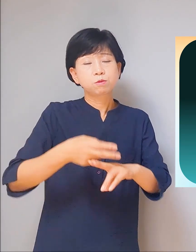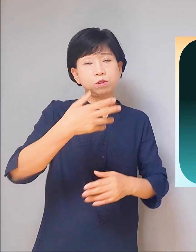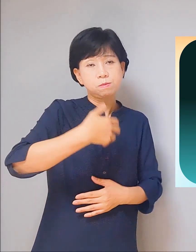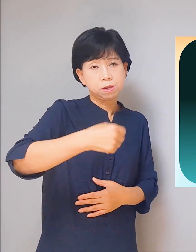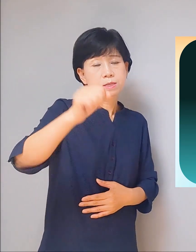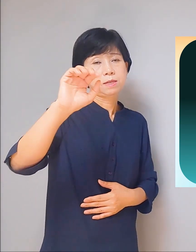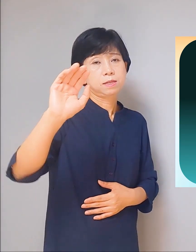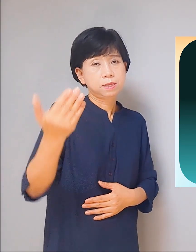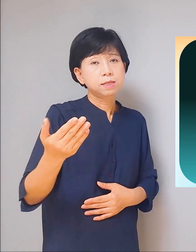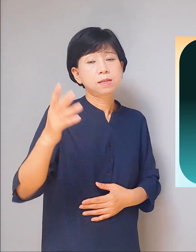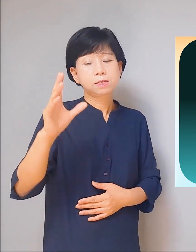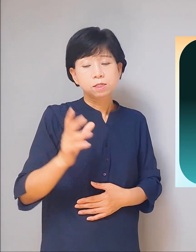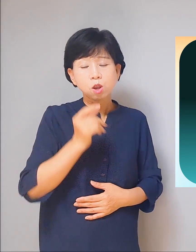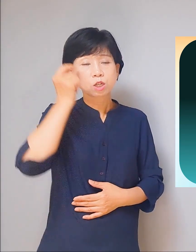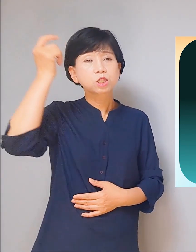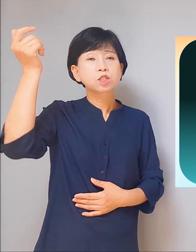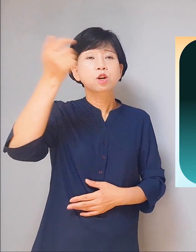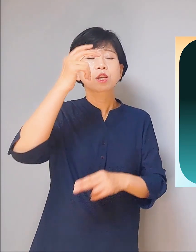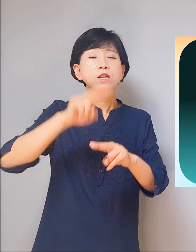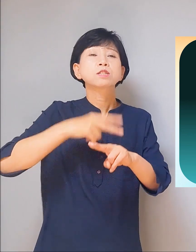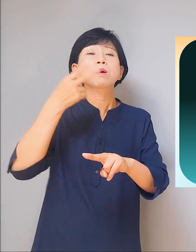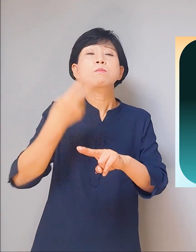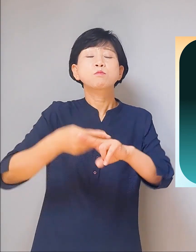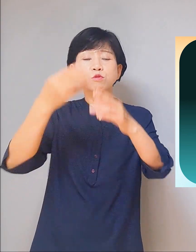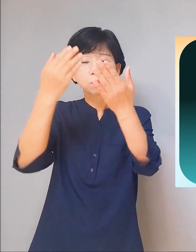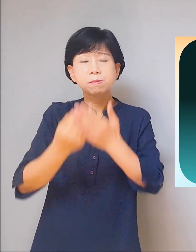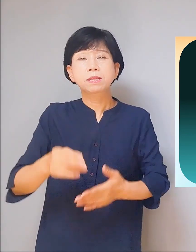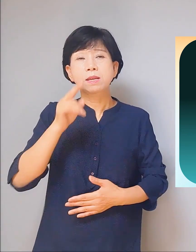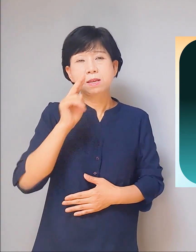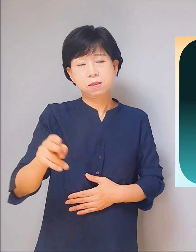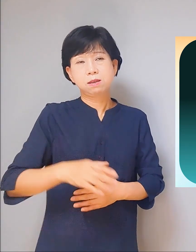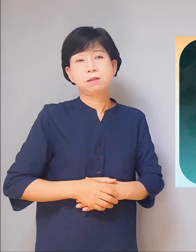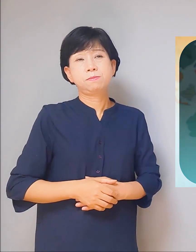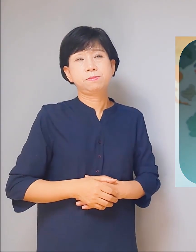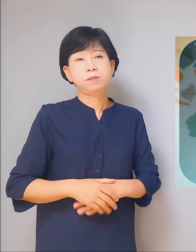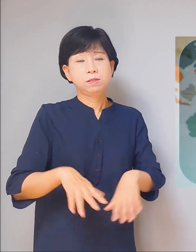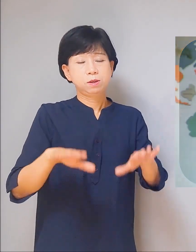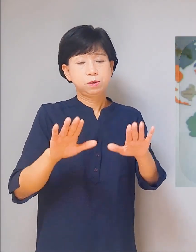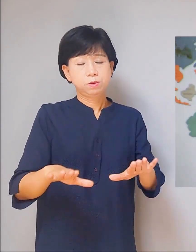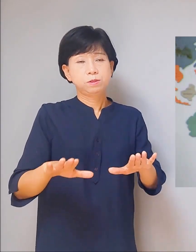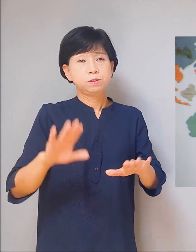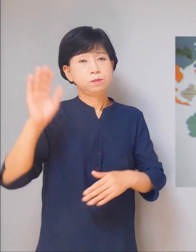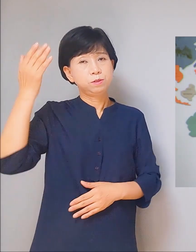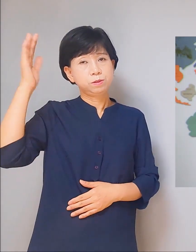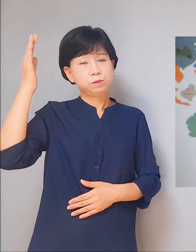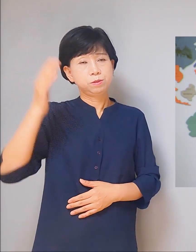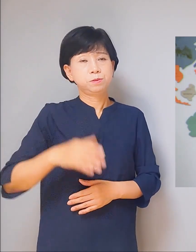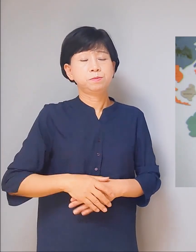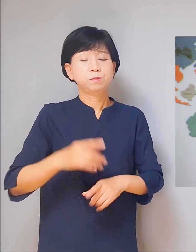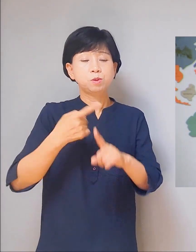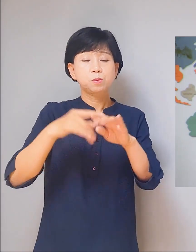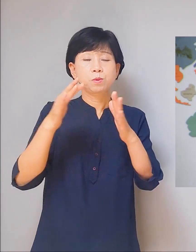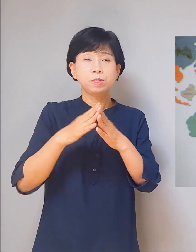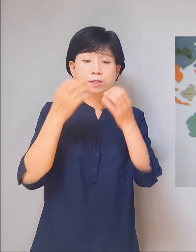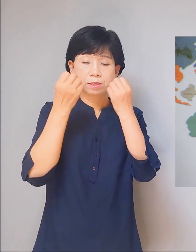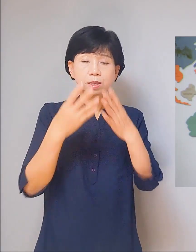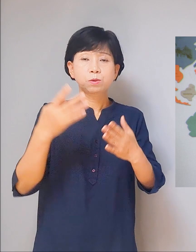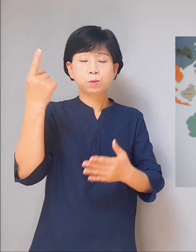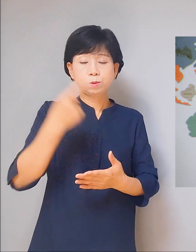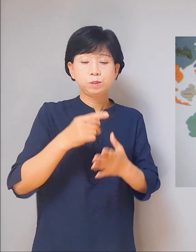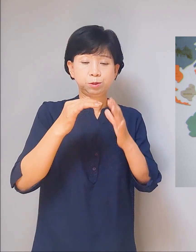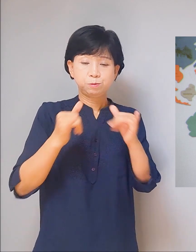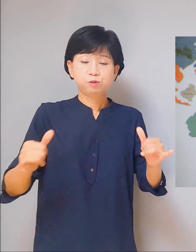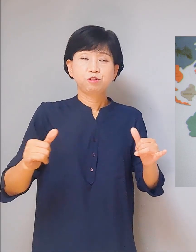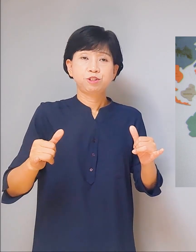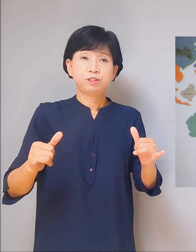아멘. 성령의 선물을 받아야 될 줄 믿습니다. 오늘 이 시간에 또 요즘에 교회 새로 찾아오시는 성도